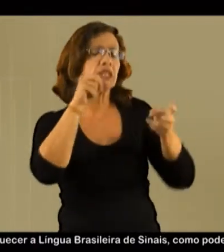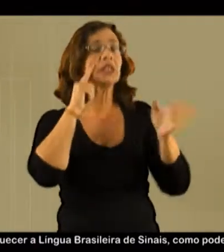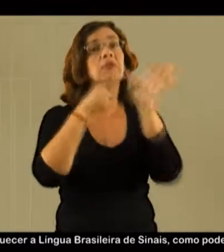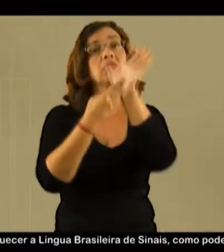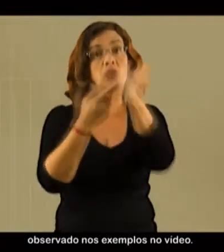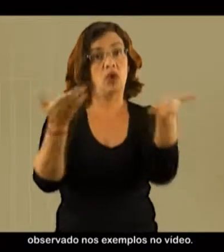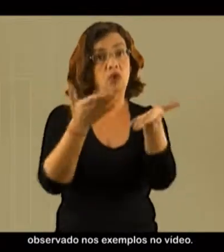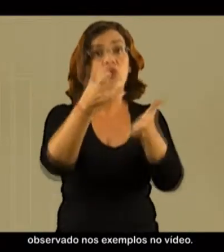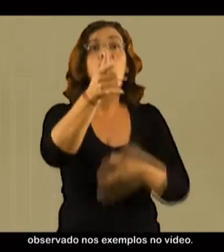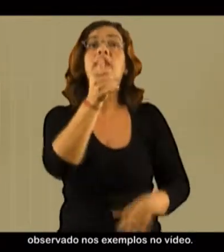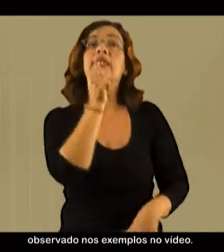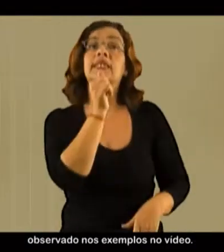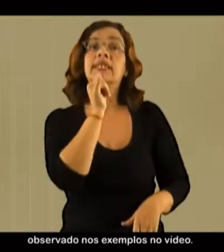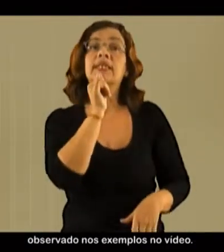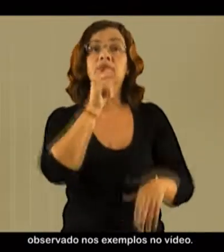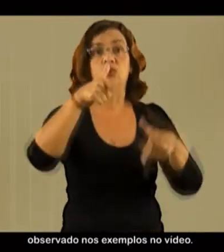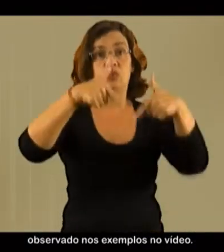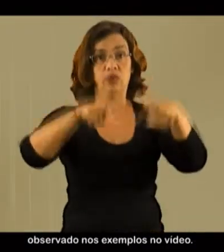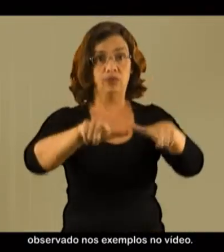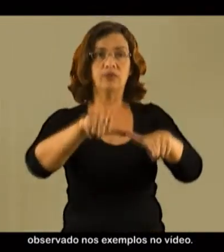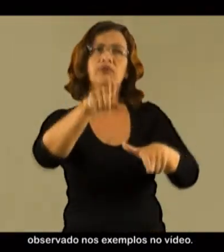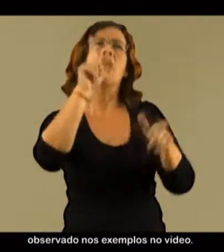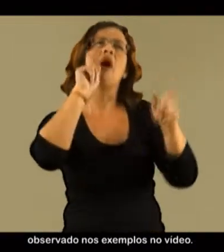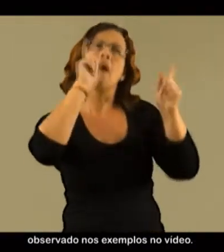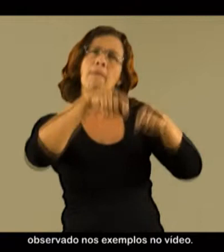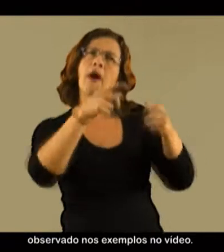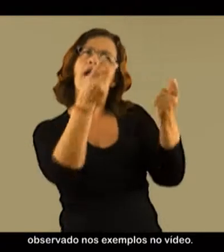ser observado nos exemplos do vídeo.